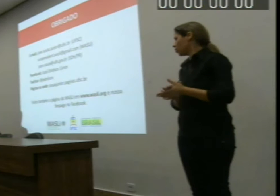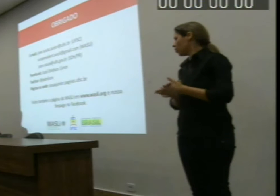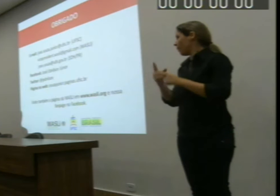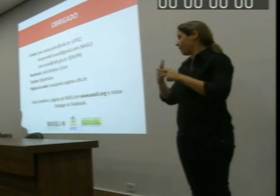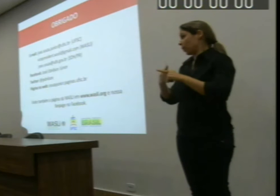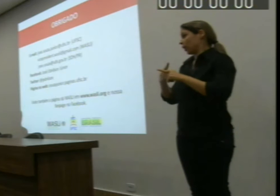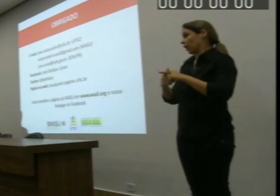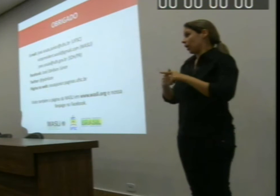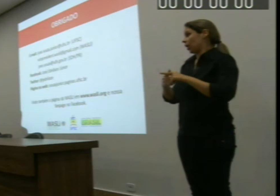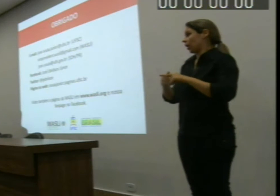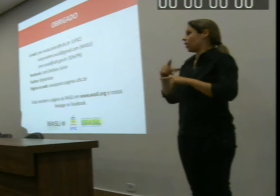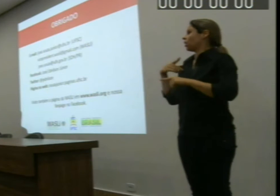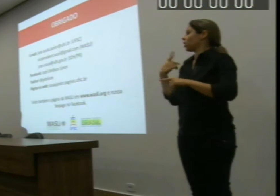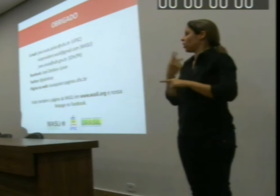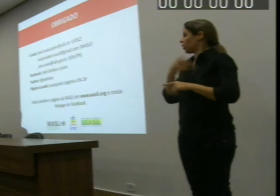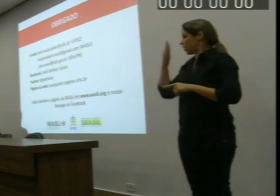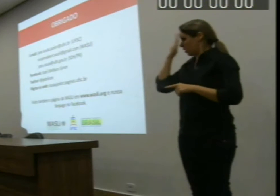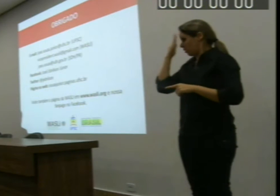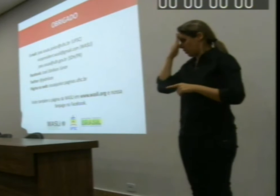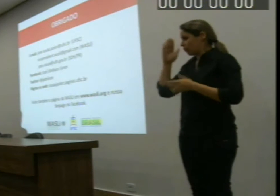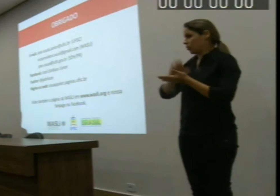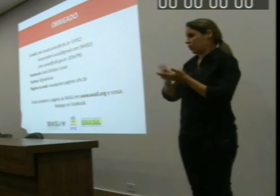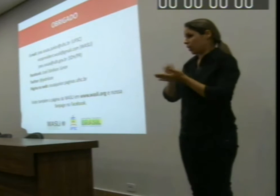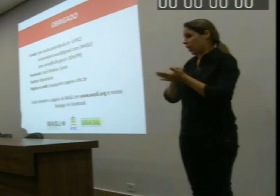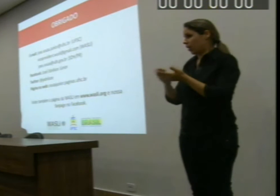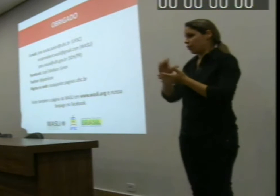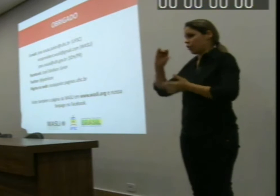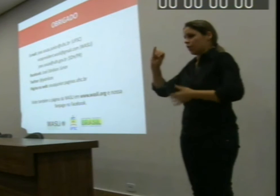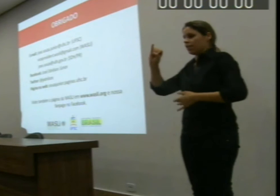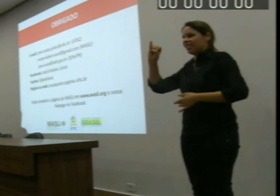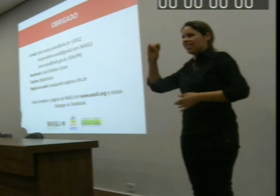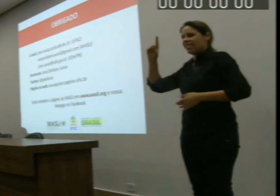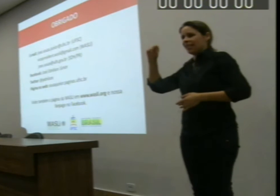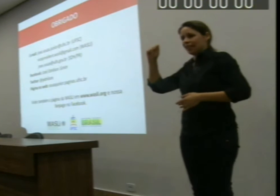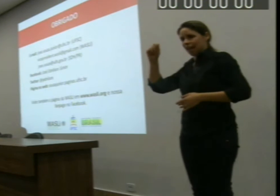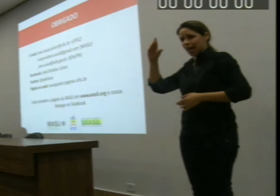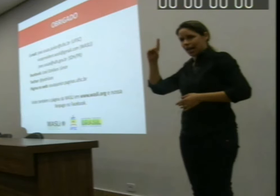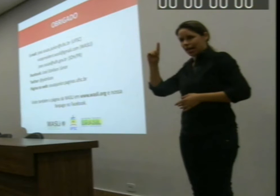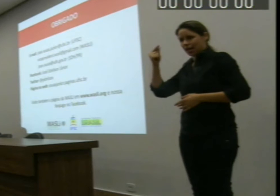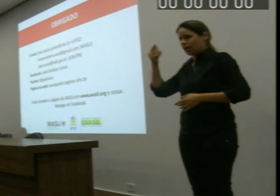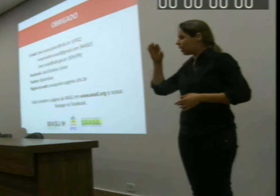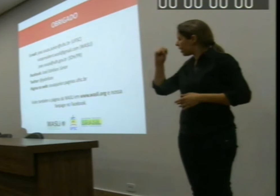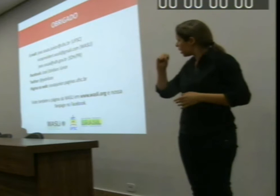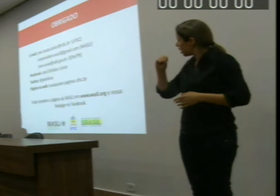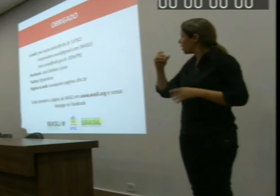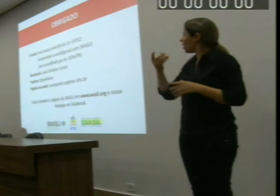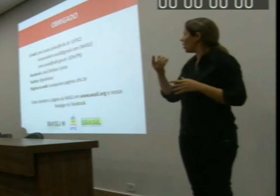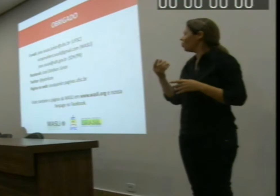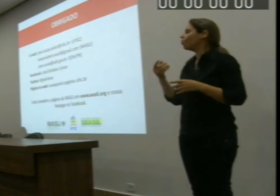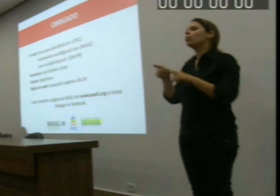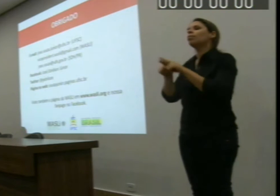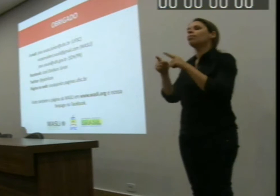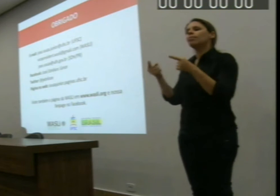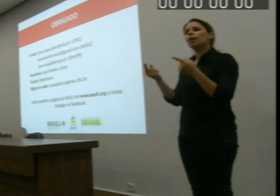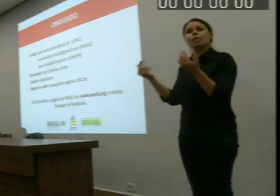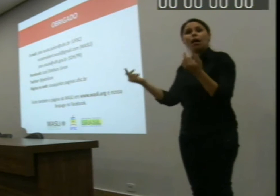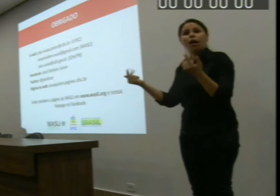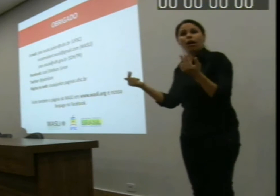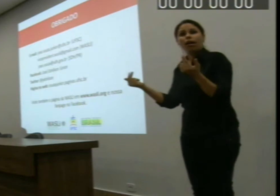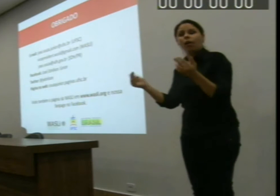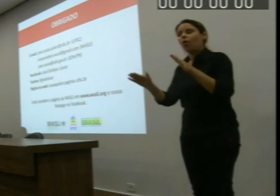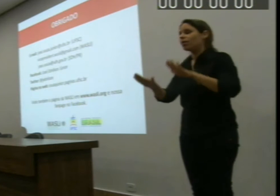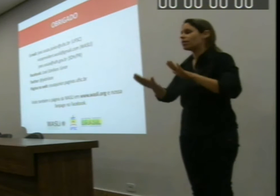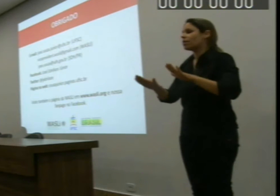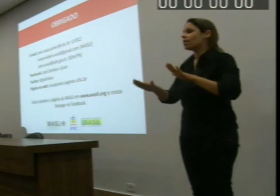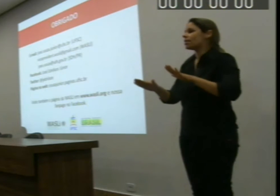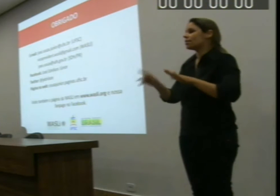cidadão comunidade em relação à escola sim tem que ter mas a gente também tem que saber se o professor tá indo na aula e a gente também tem que exercer controle